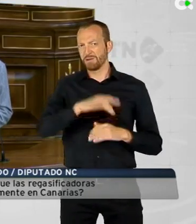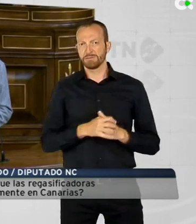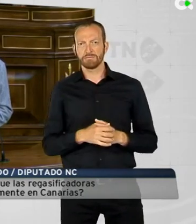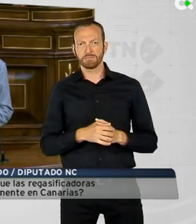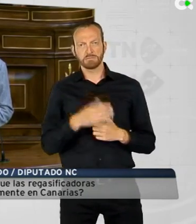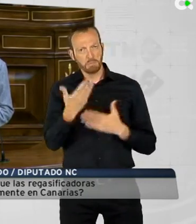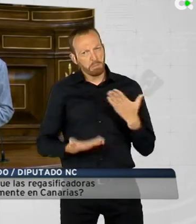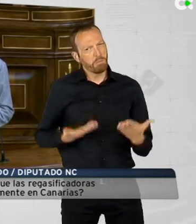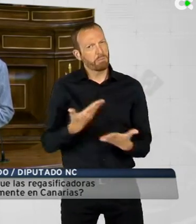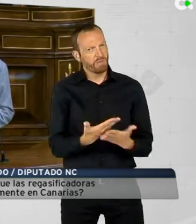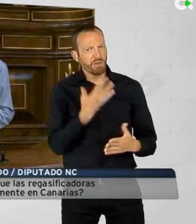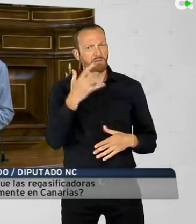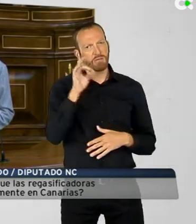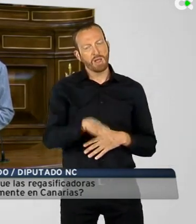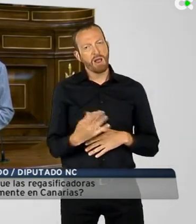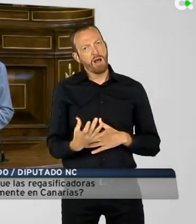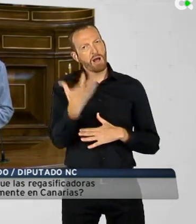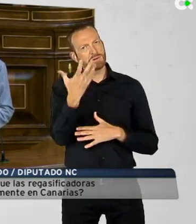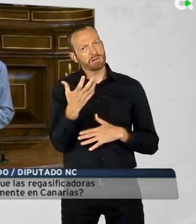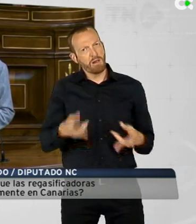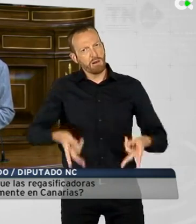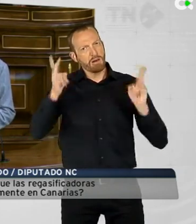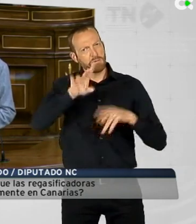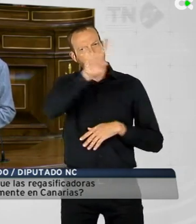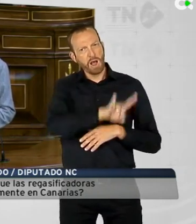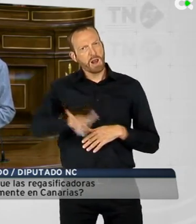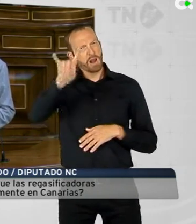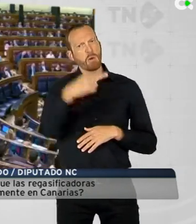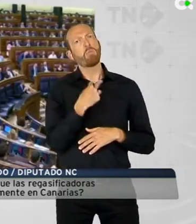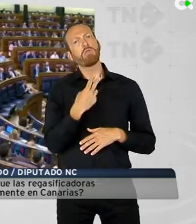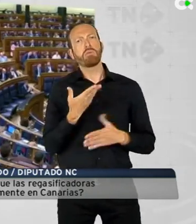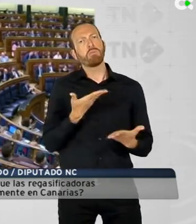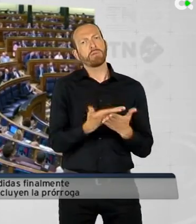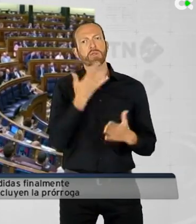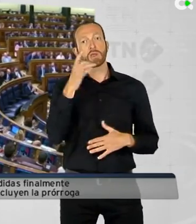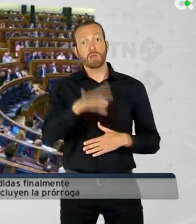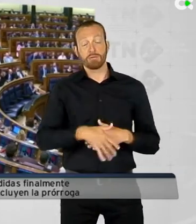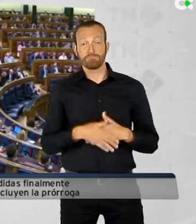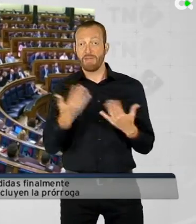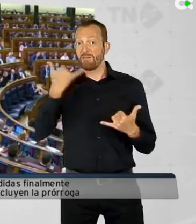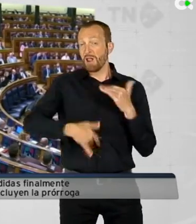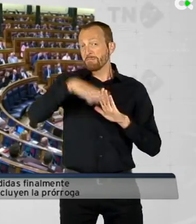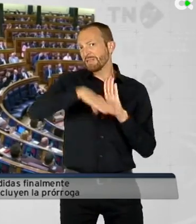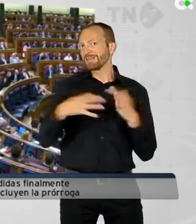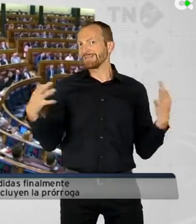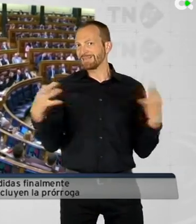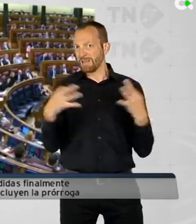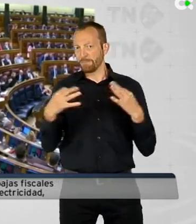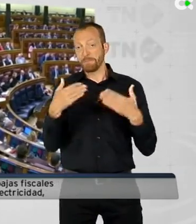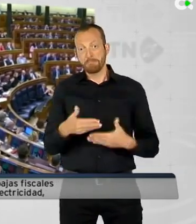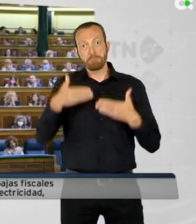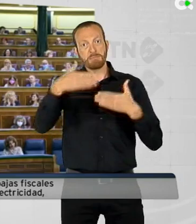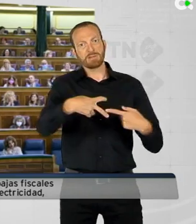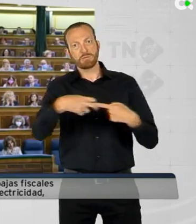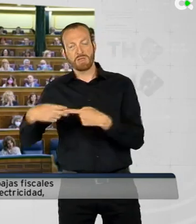que queremos que las regasificadoras se instalen libremente en Canarias? Entre las medidas finalmente aprobadas se incluyen la prórroga de las